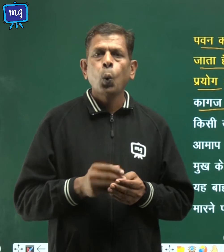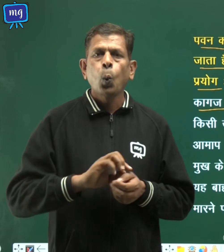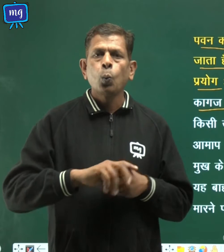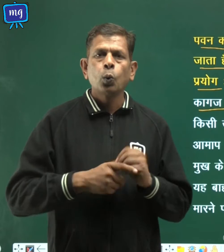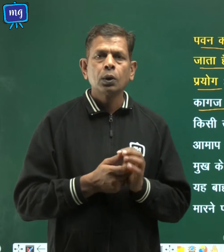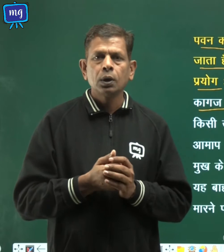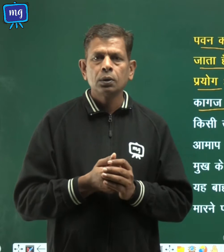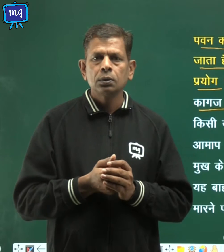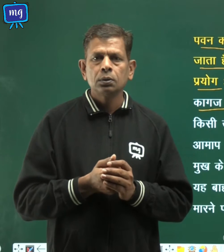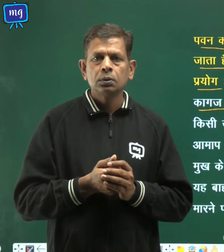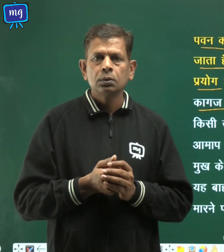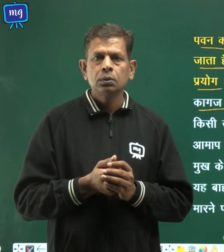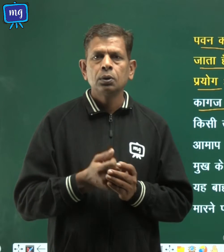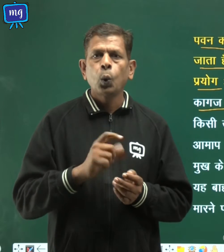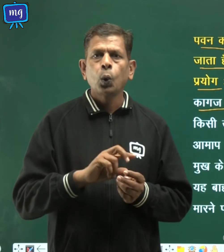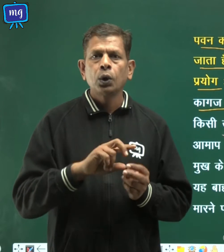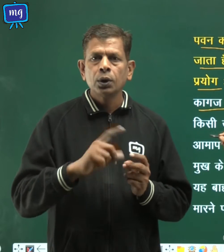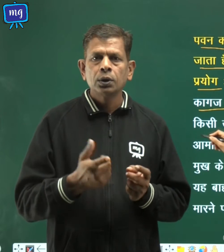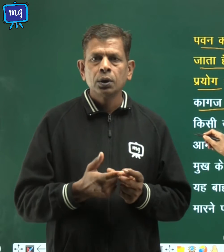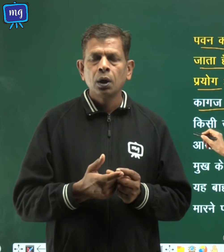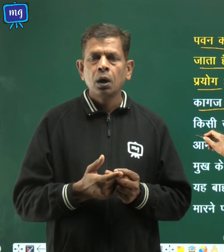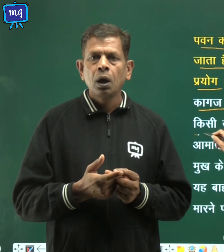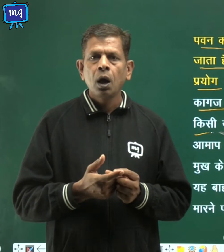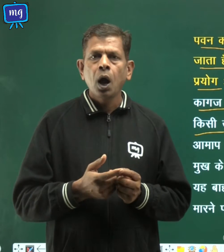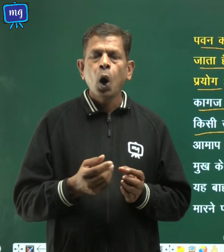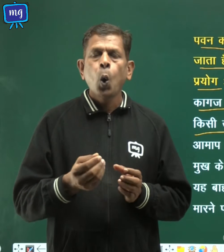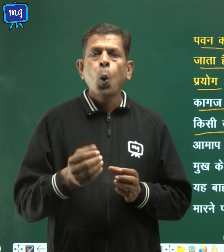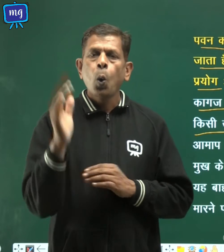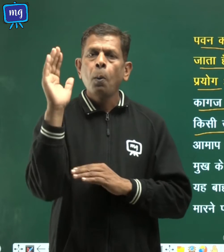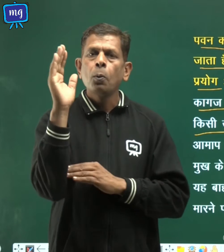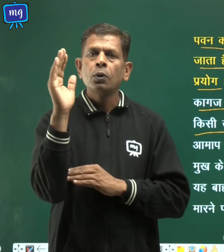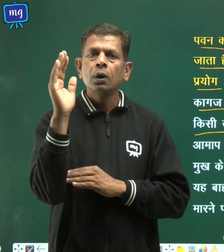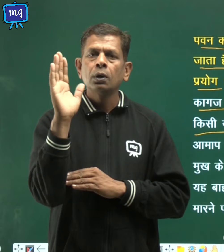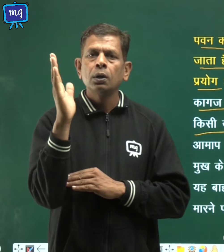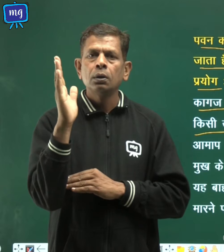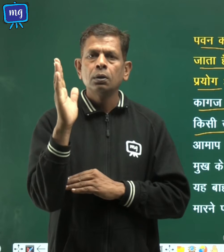मोड़कर किसी खाली बोतल के